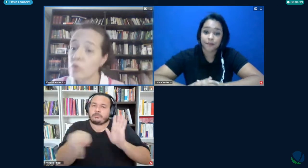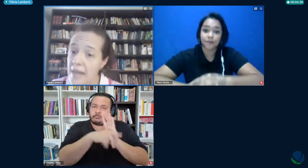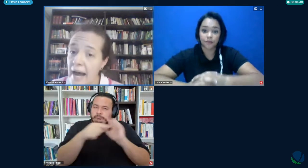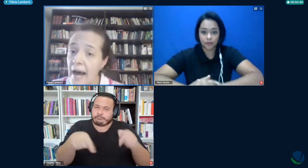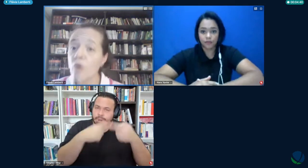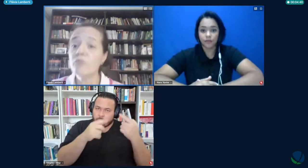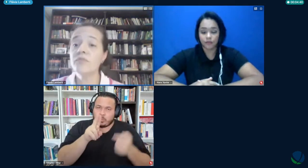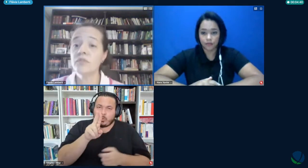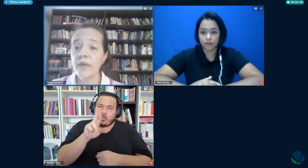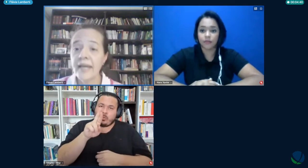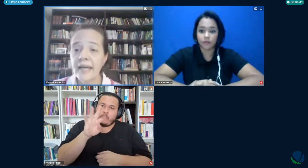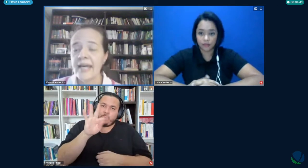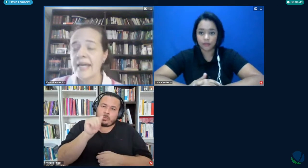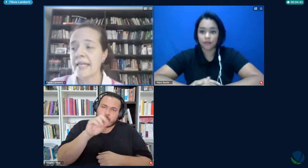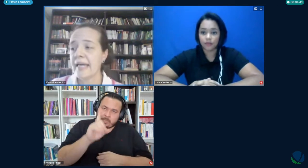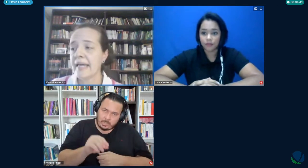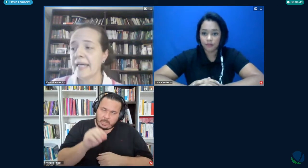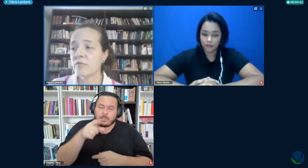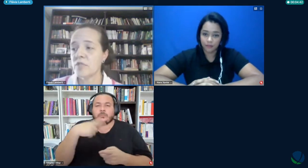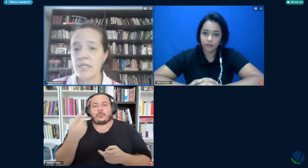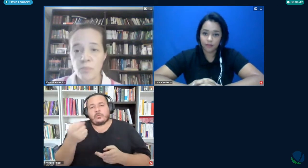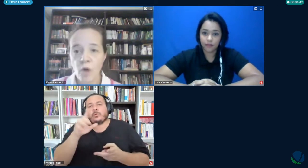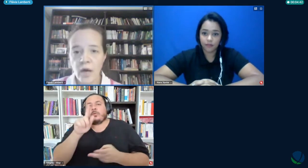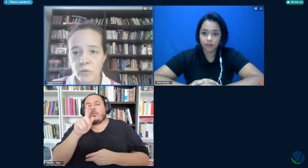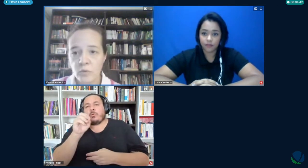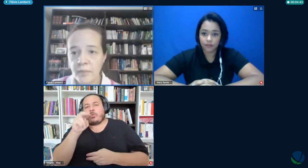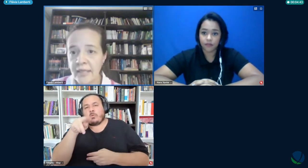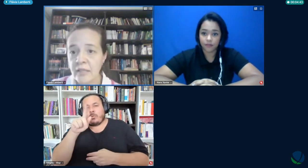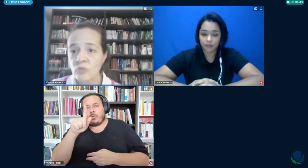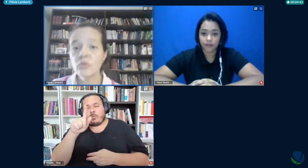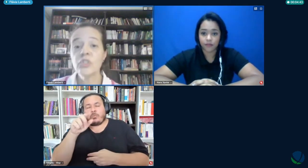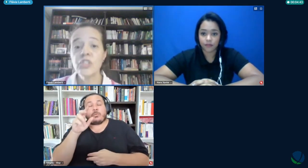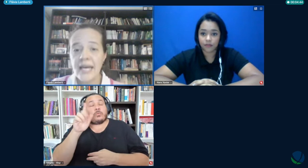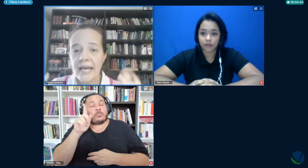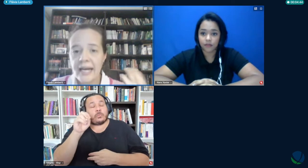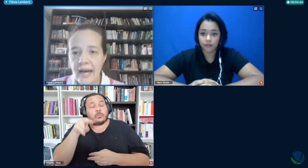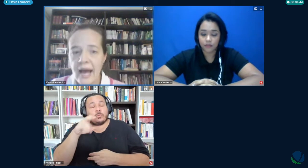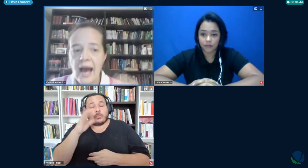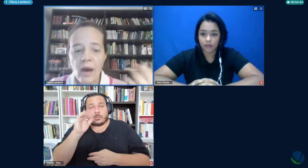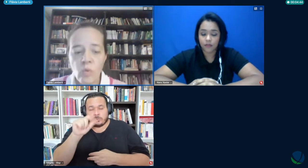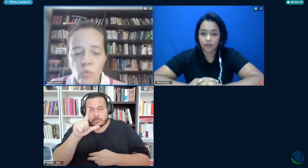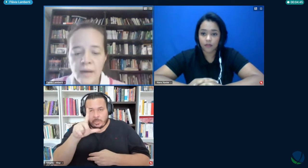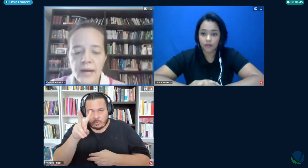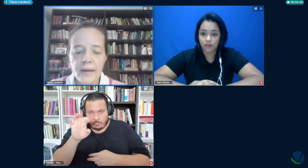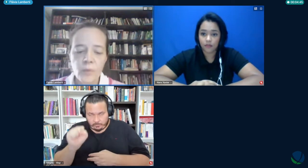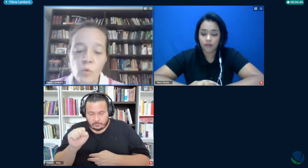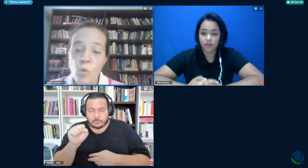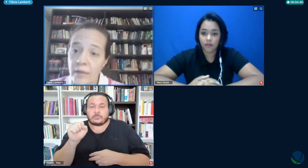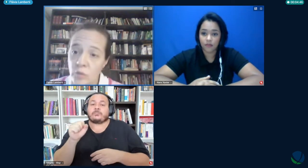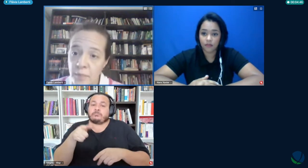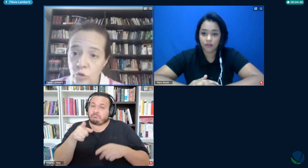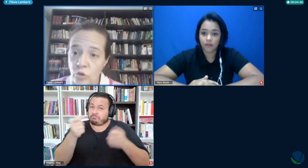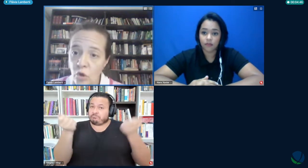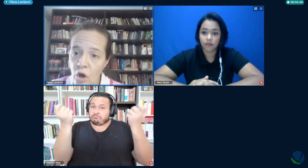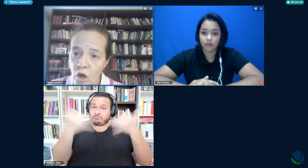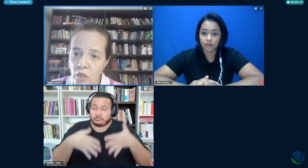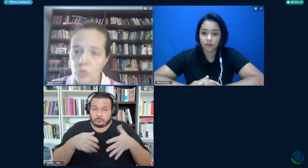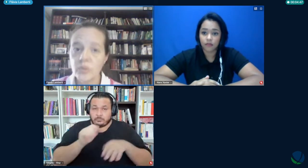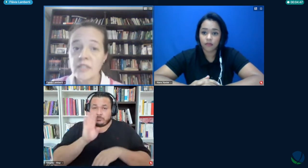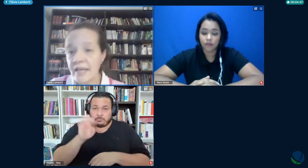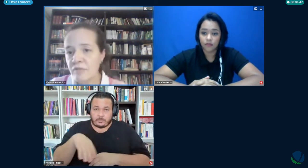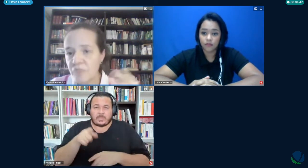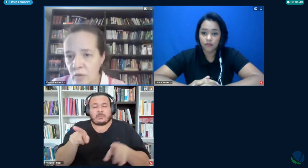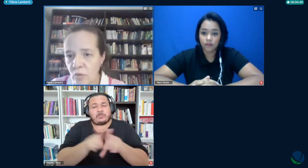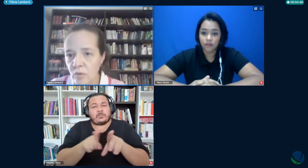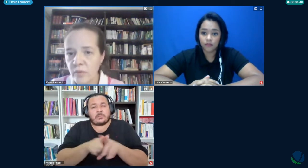do Gonçalves, né, você explora muito bem isso, chega a um quadro metodológico